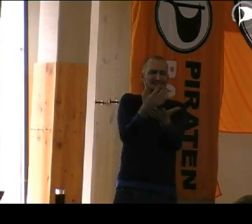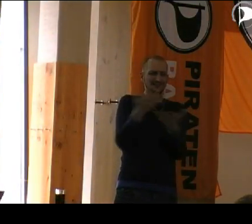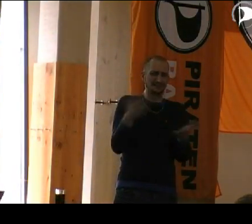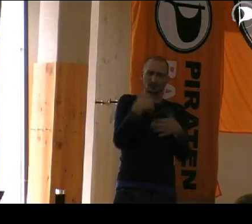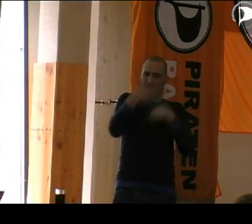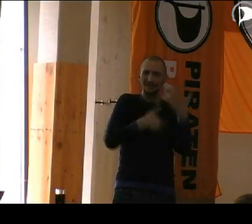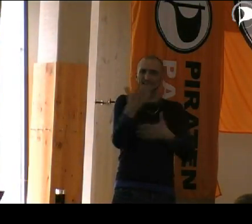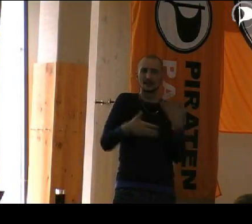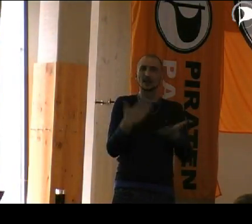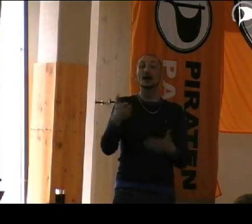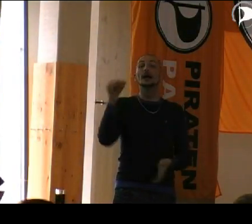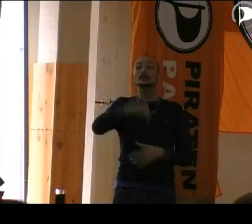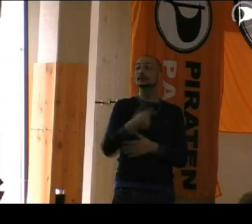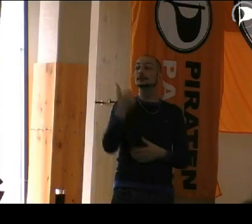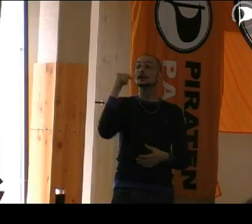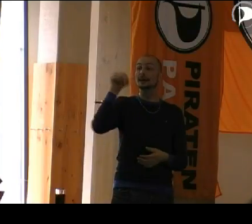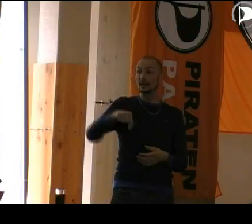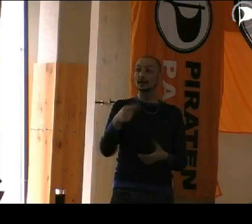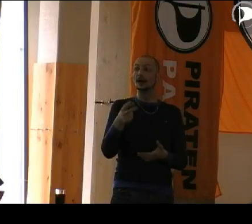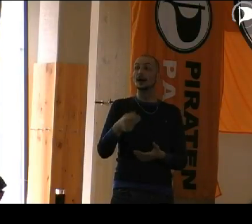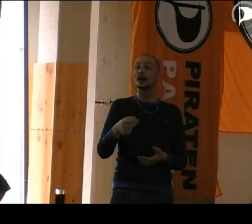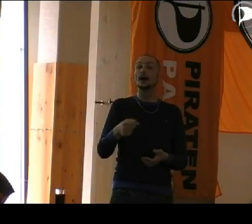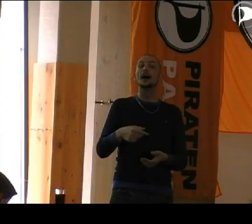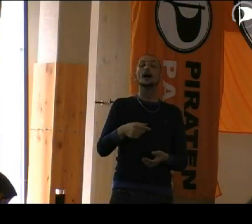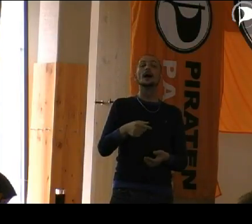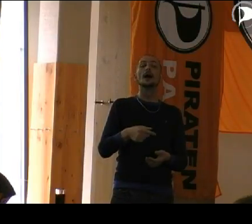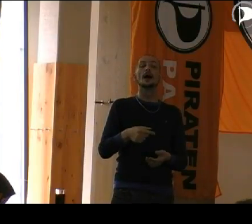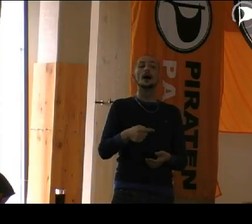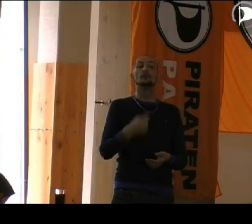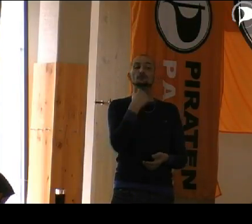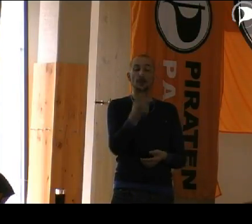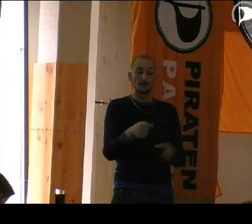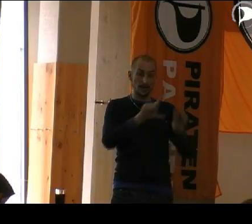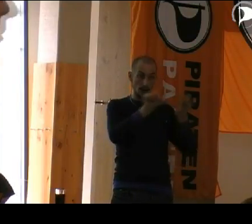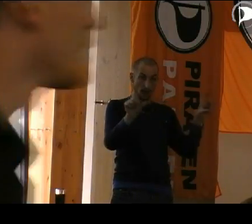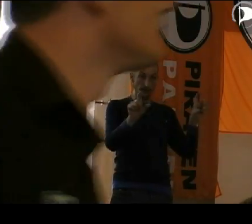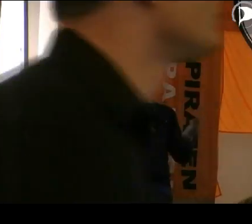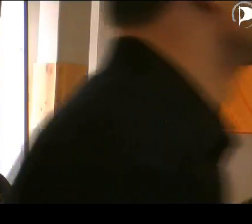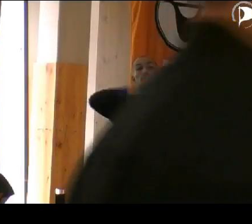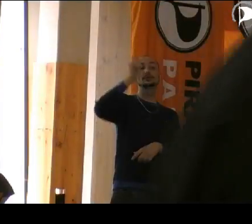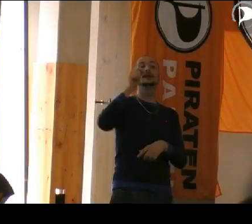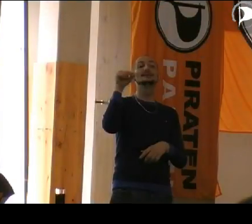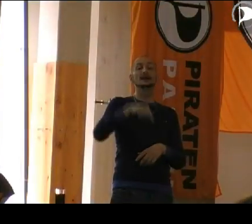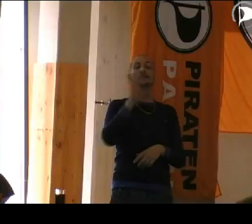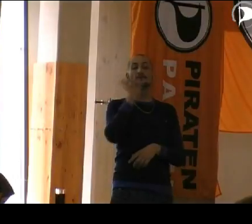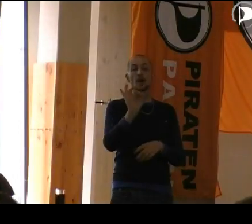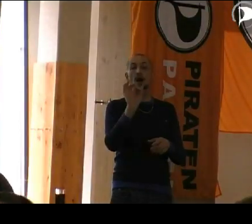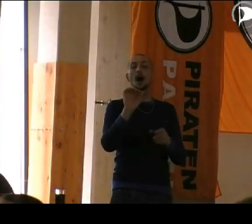und jetzt ihre stimmkarten hoch aktiv sind